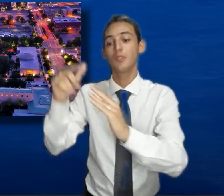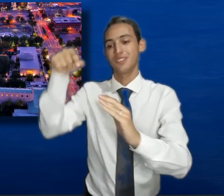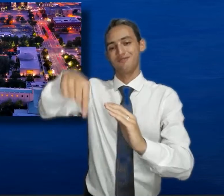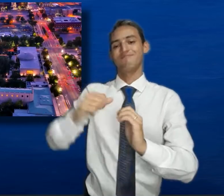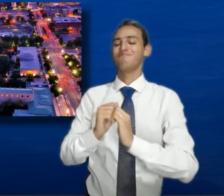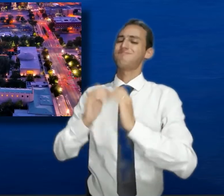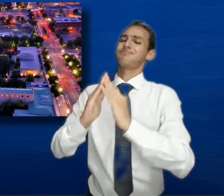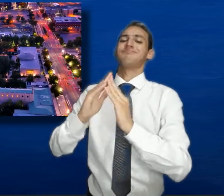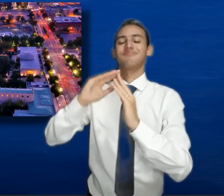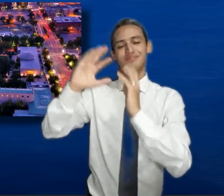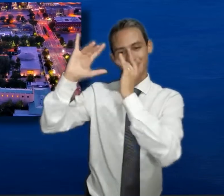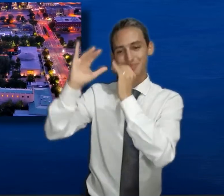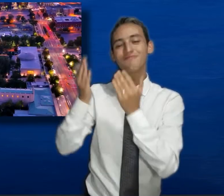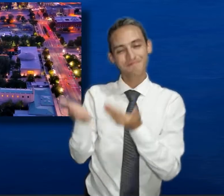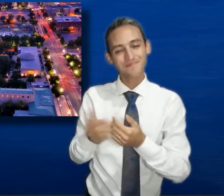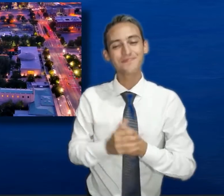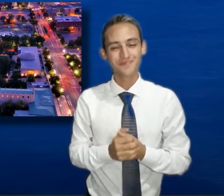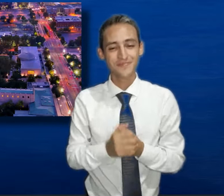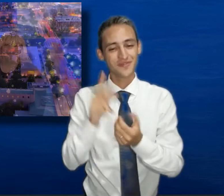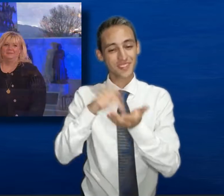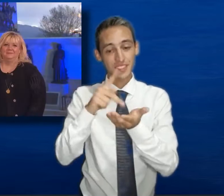os primeiros passos para se tornar realidade.